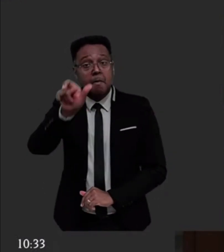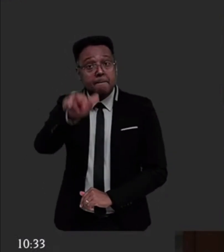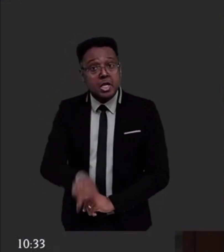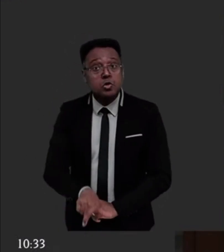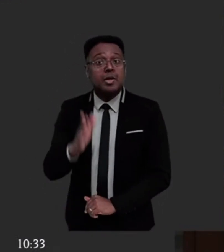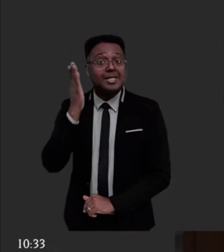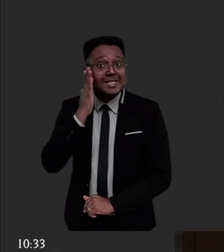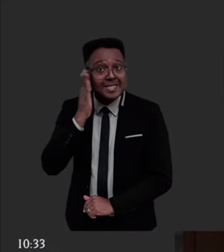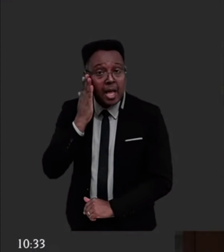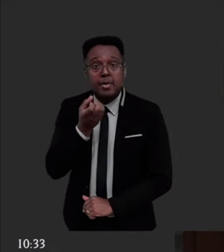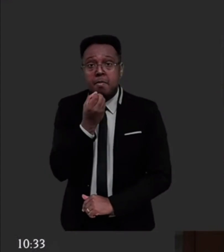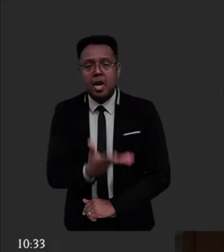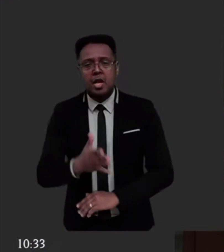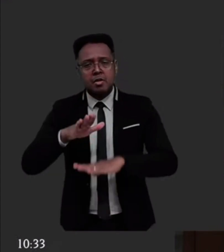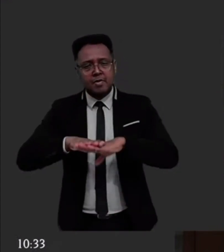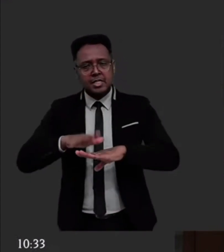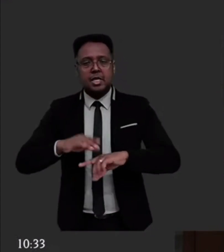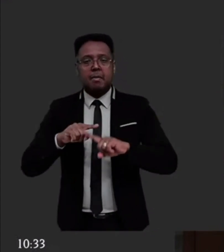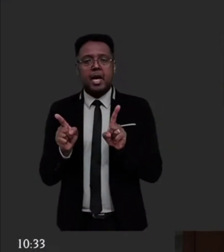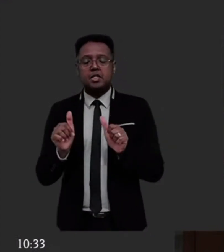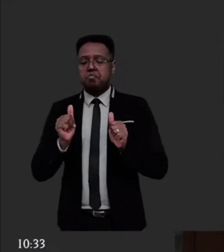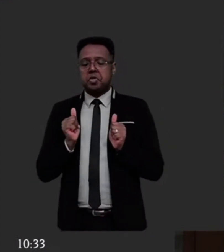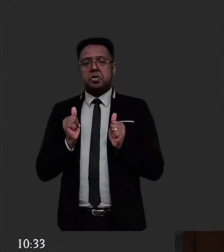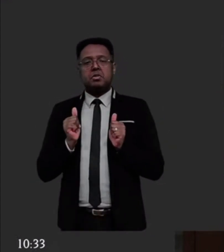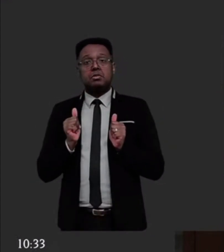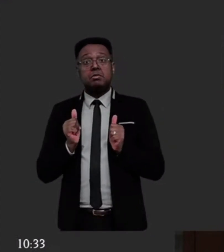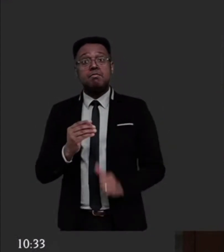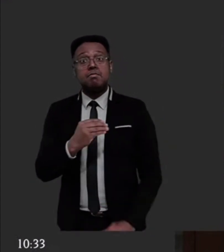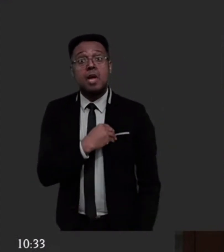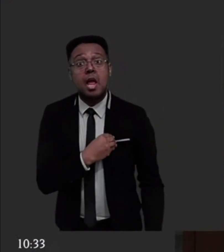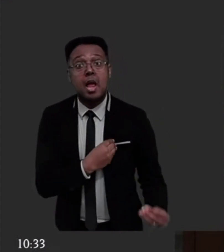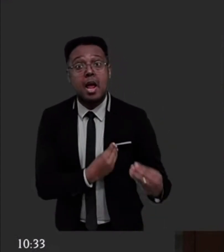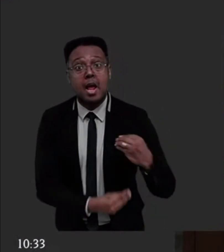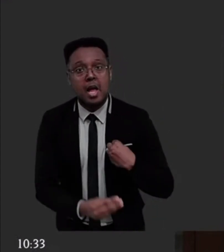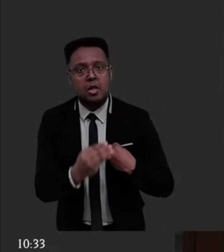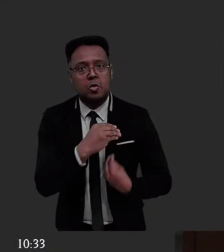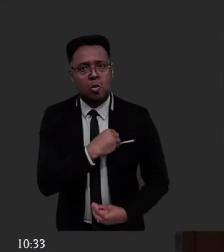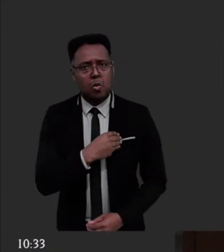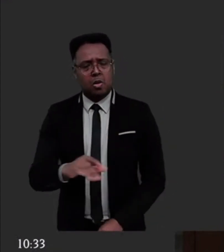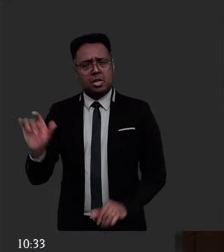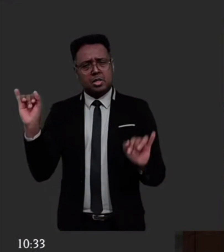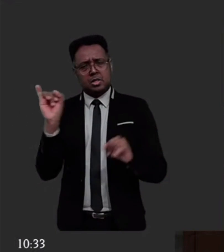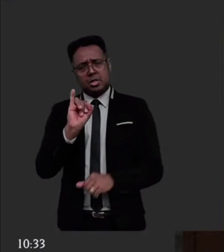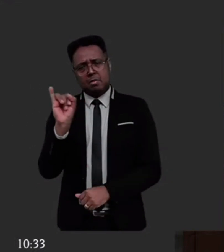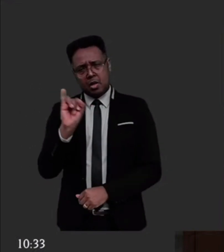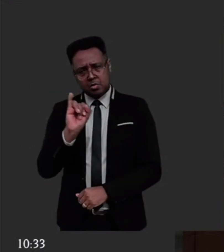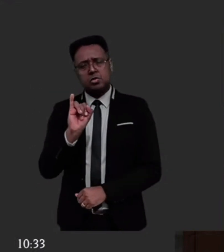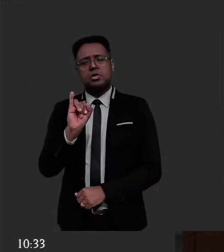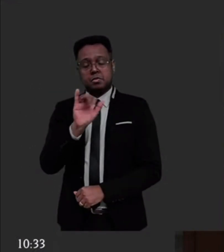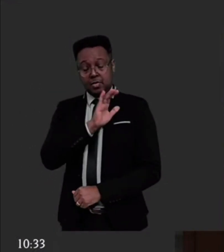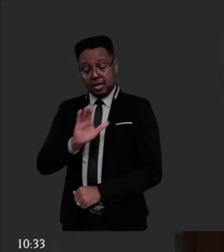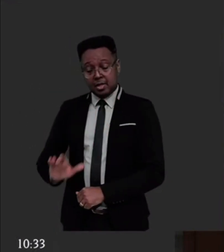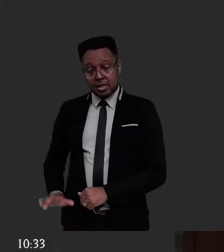não faz, comete pecado. Vossos irmãos em Cristo, Conselho dos Anciãos Mais Antigos